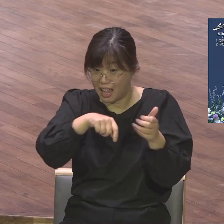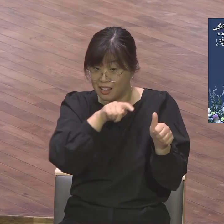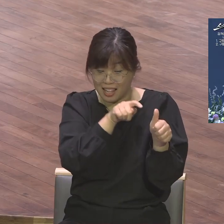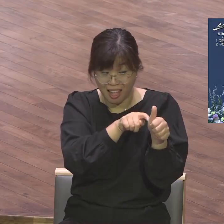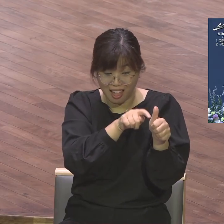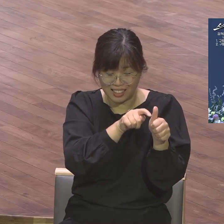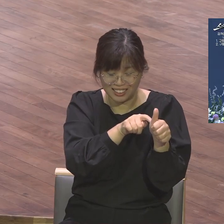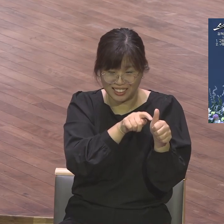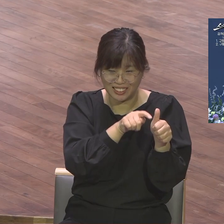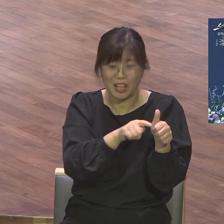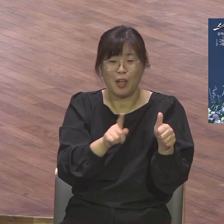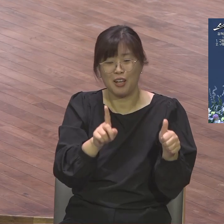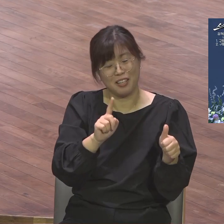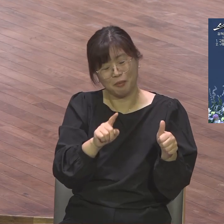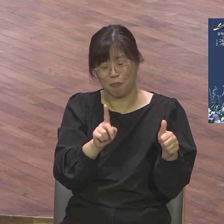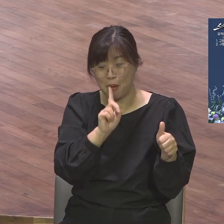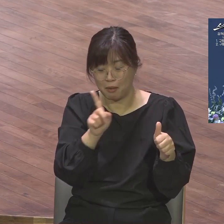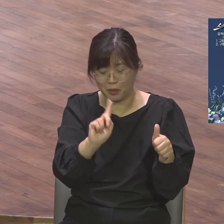우물이 숨었기 때문이다.